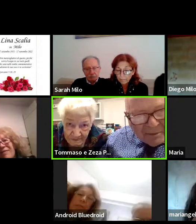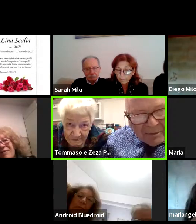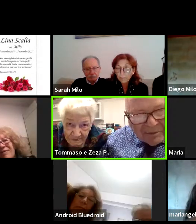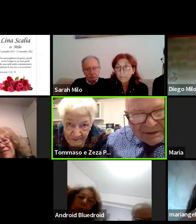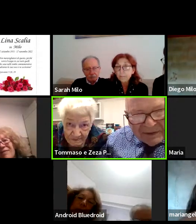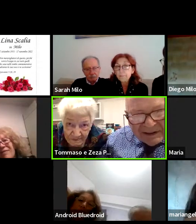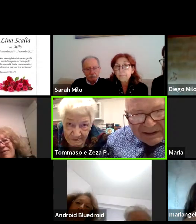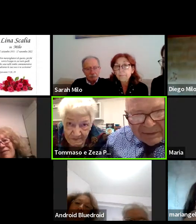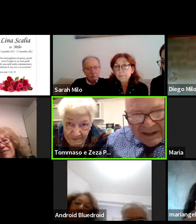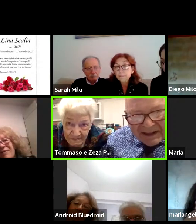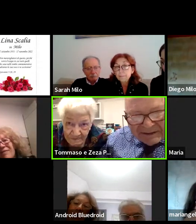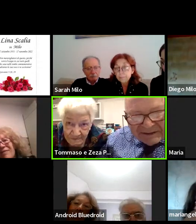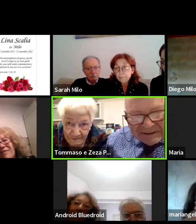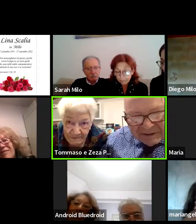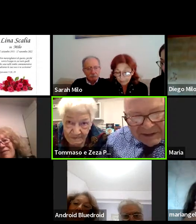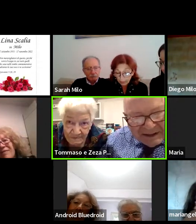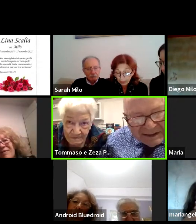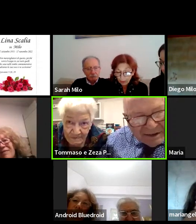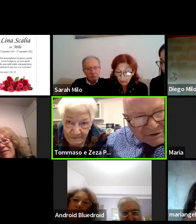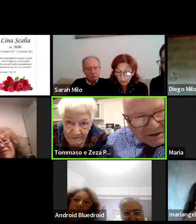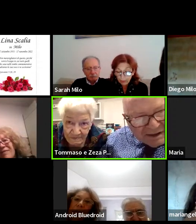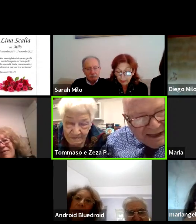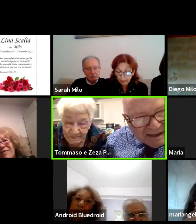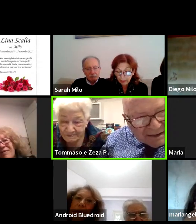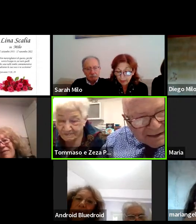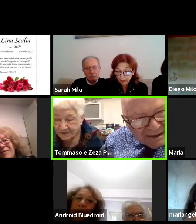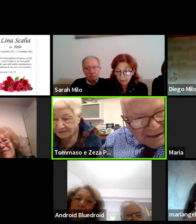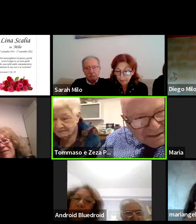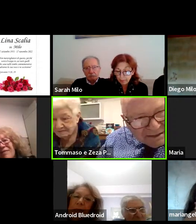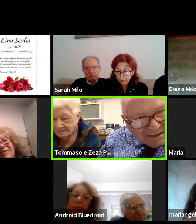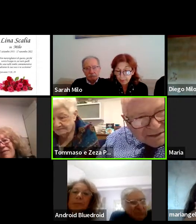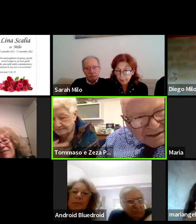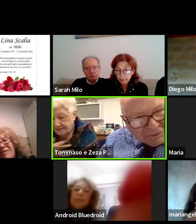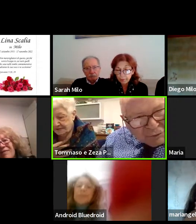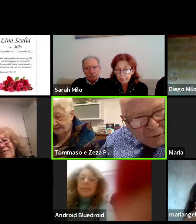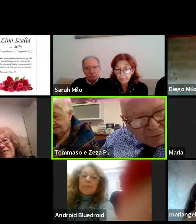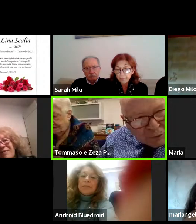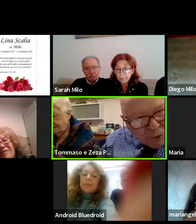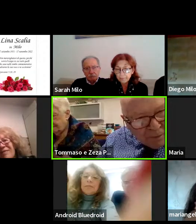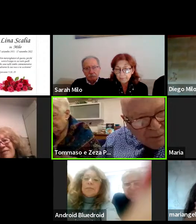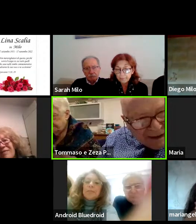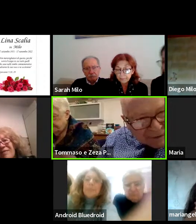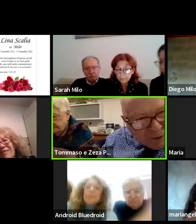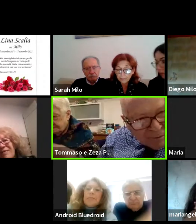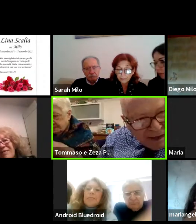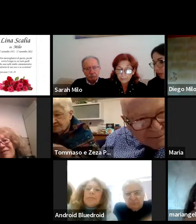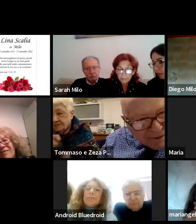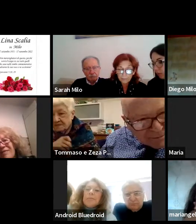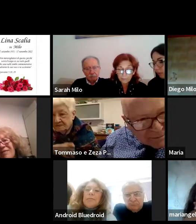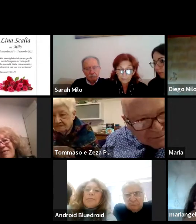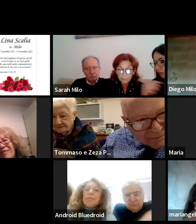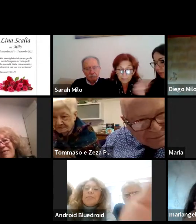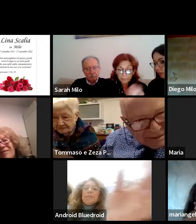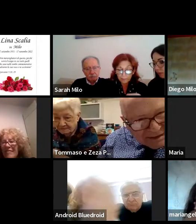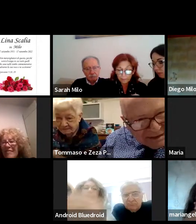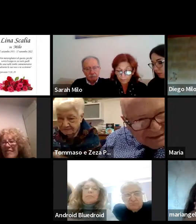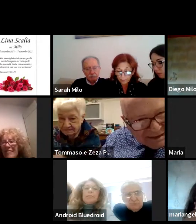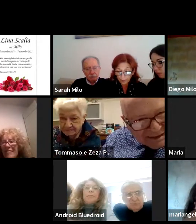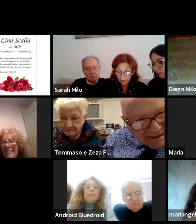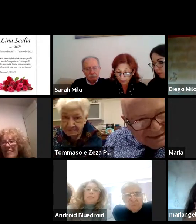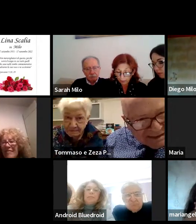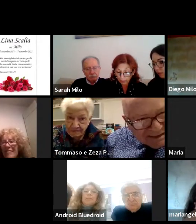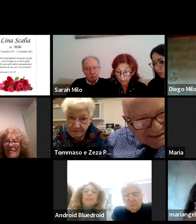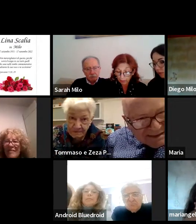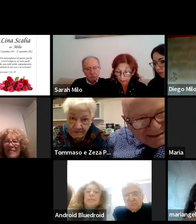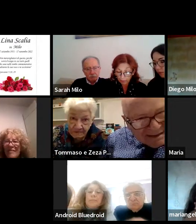abbiamo questa bella speranza per vedere anche i nostri cari di rivedere tu mamma mamma